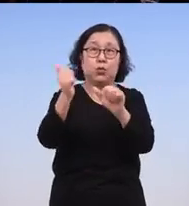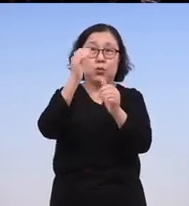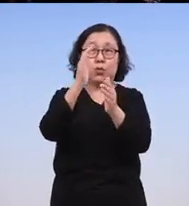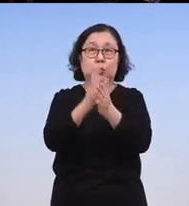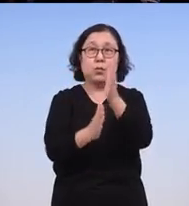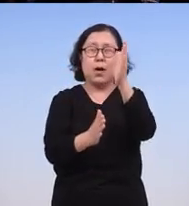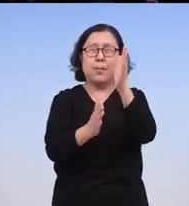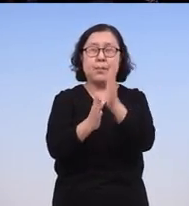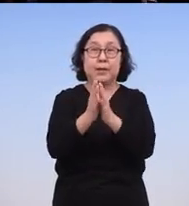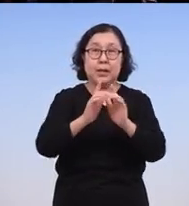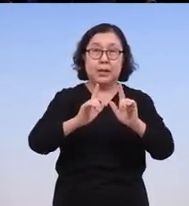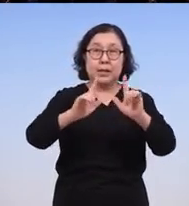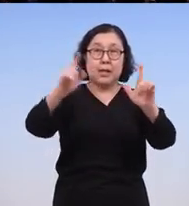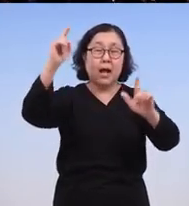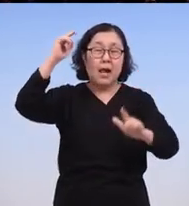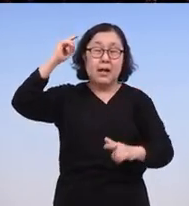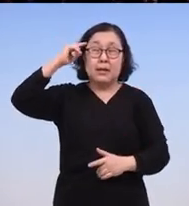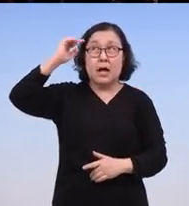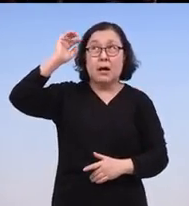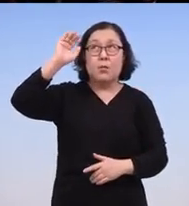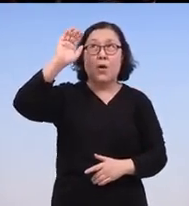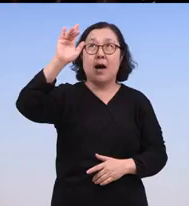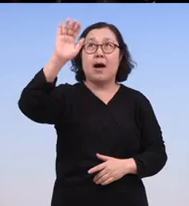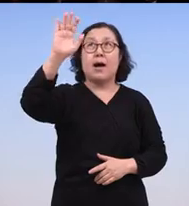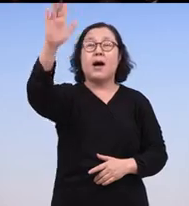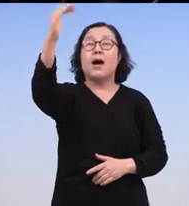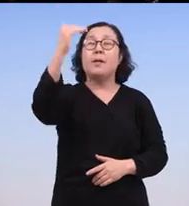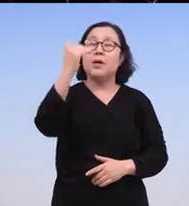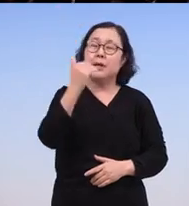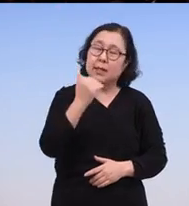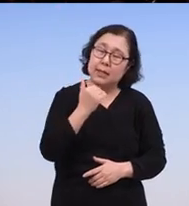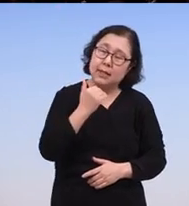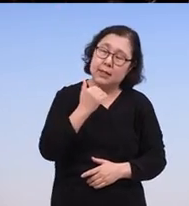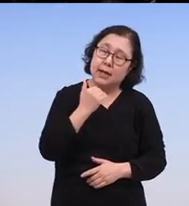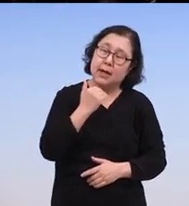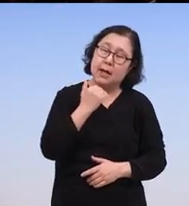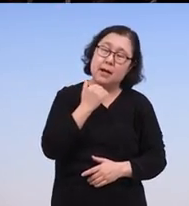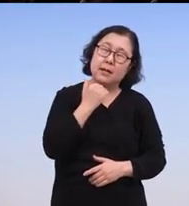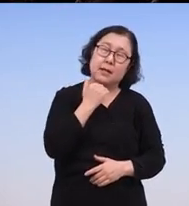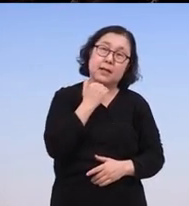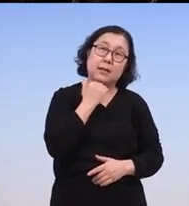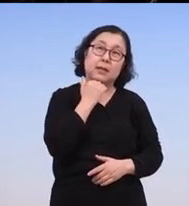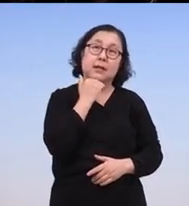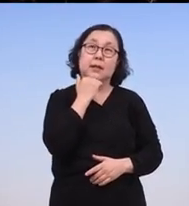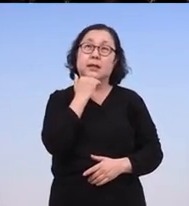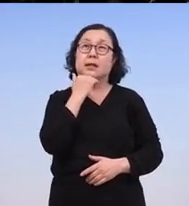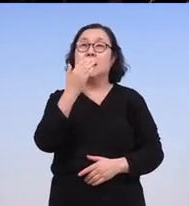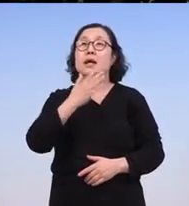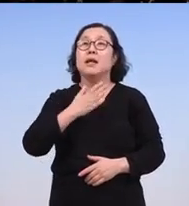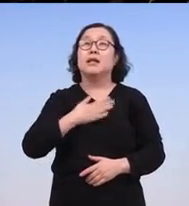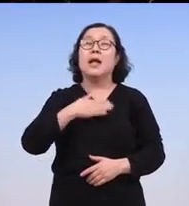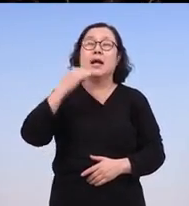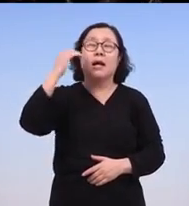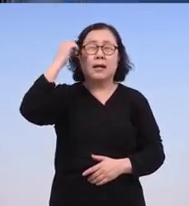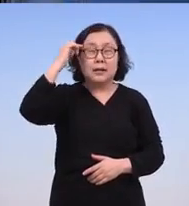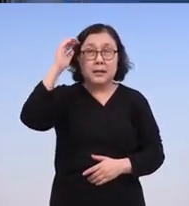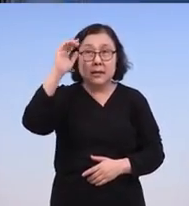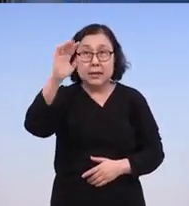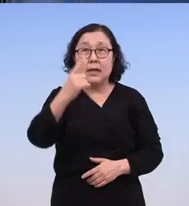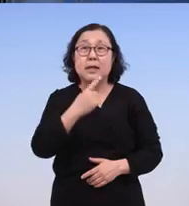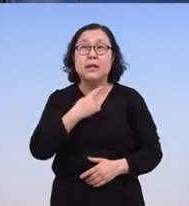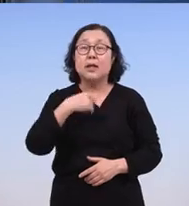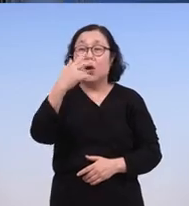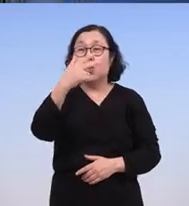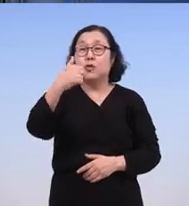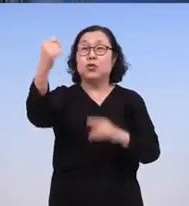한숨 가시고 죽음 없는 날 사모하며 기다리 내가 그리던